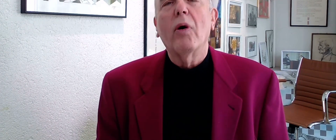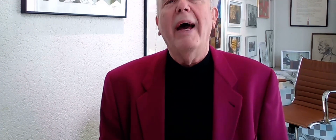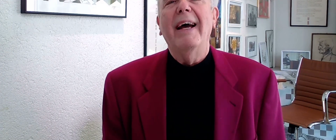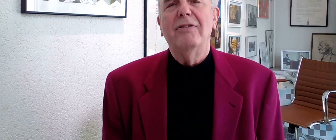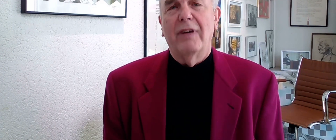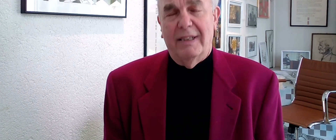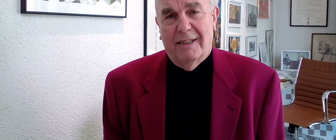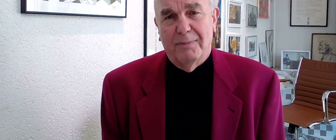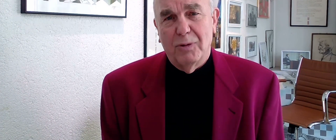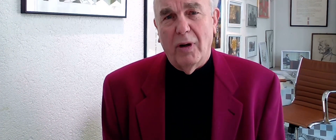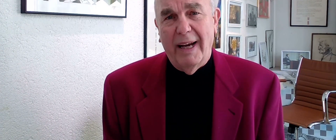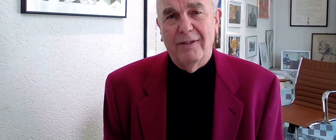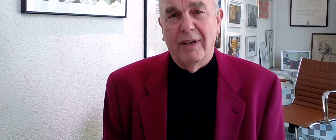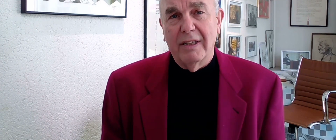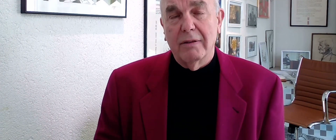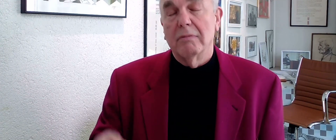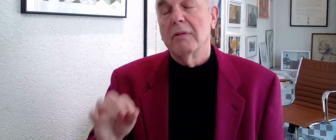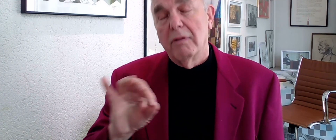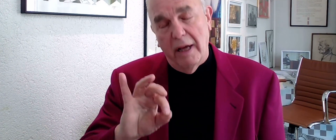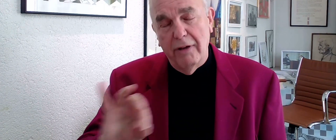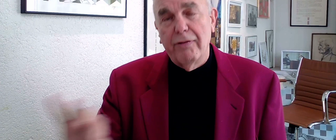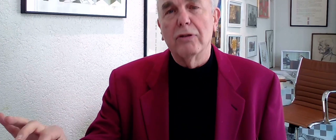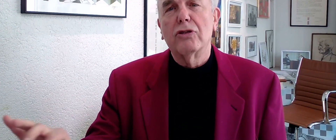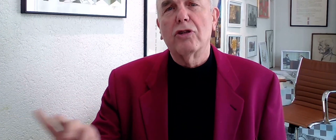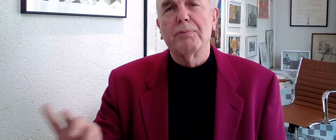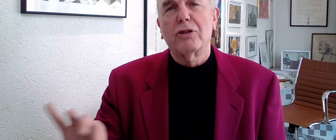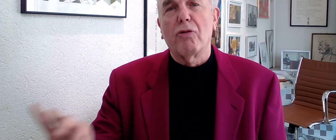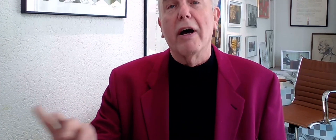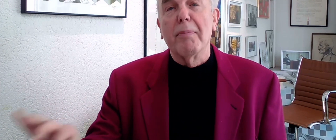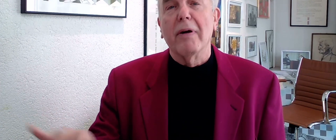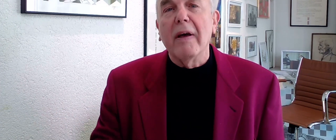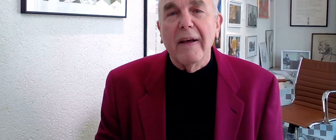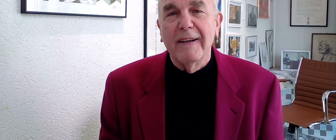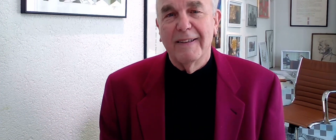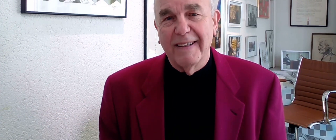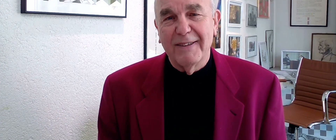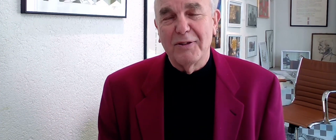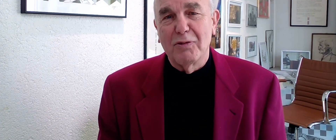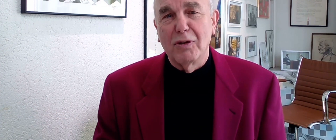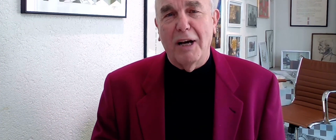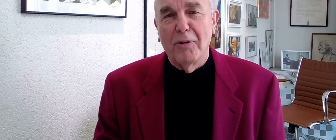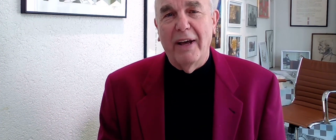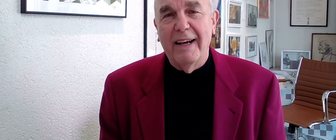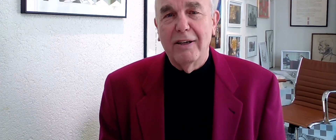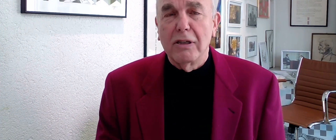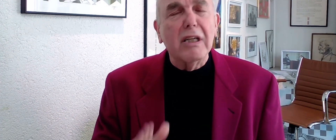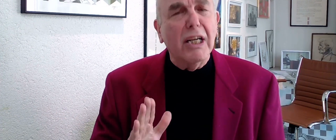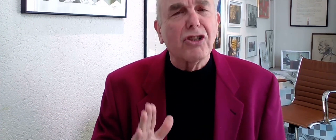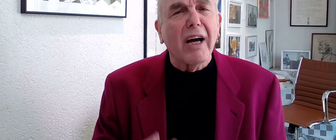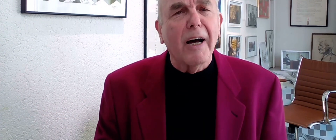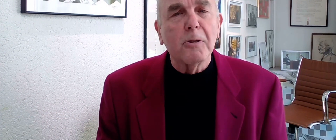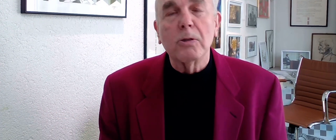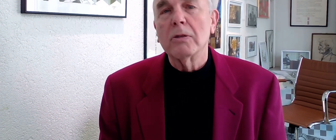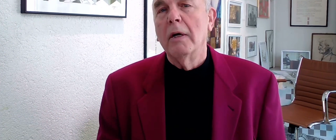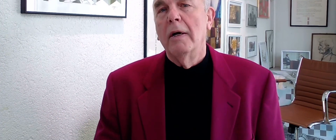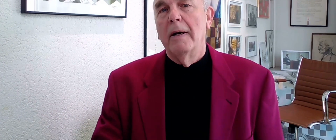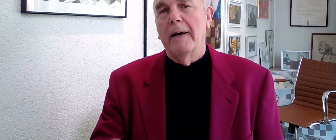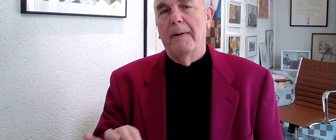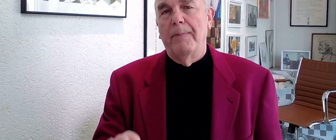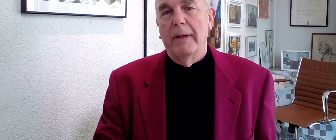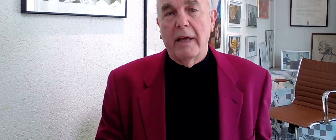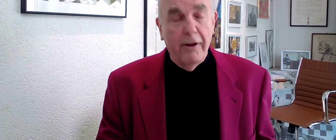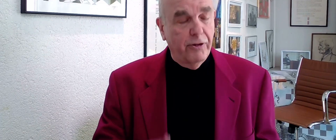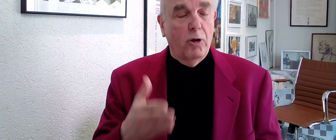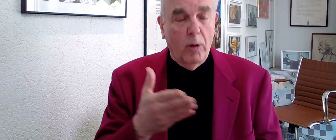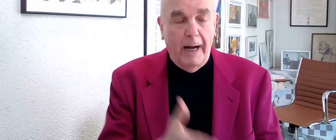heeft nog één week. Even subscriben, dus word abonnee, is gratis.